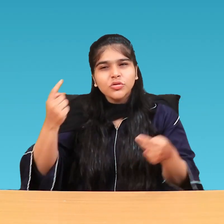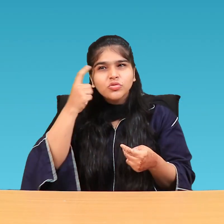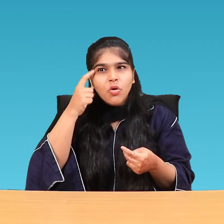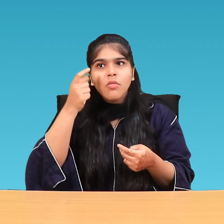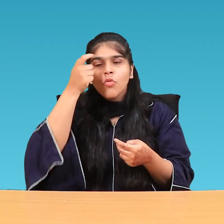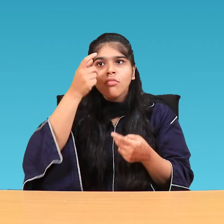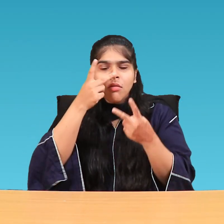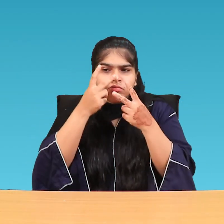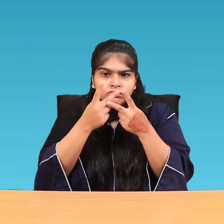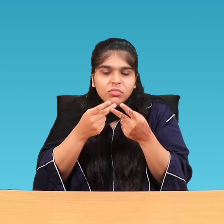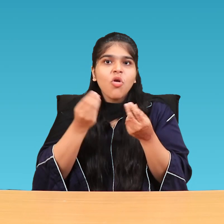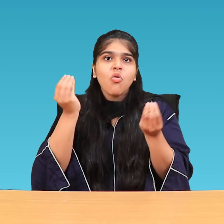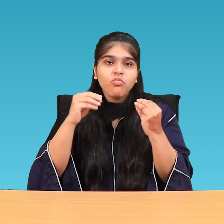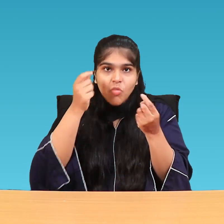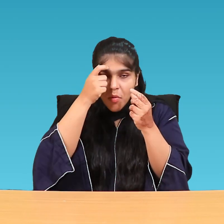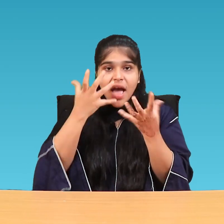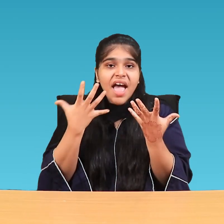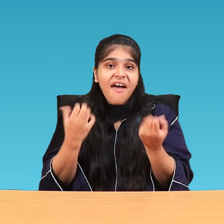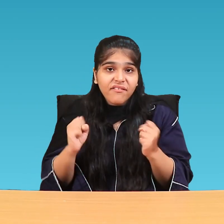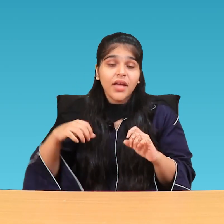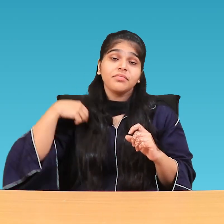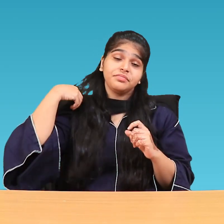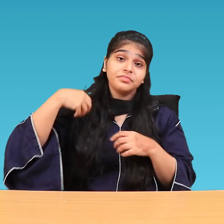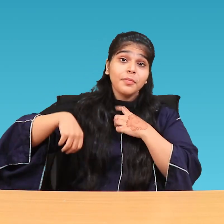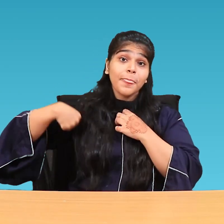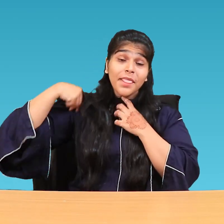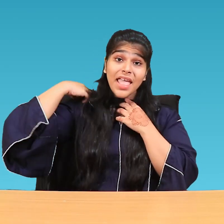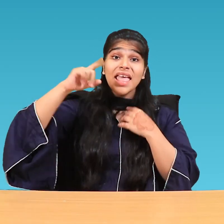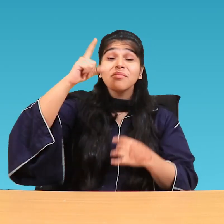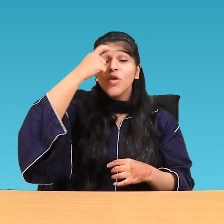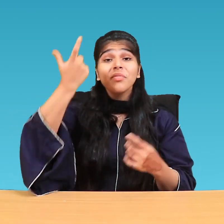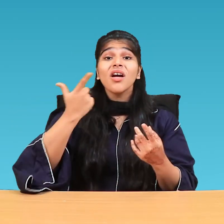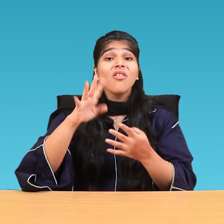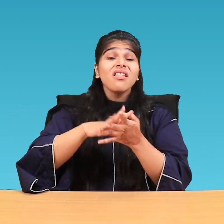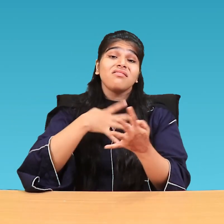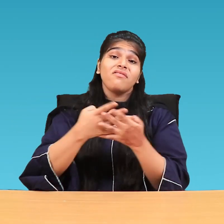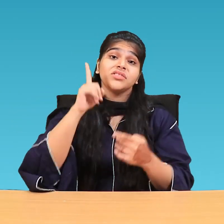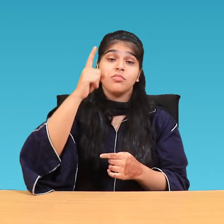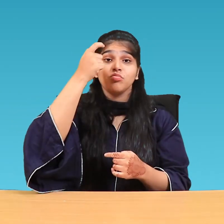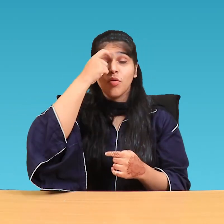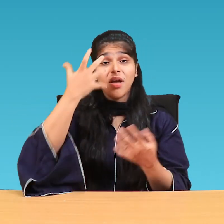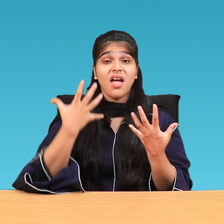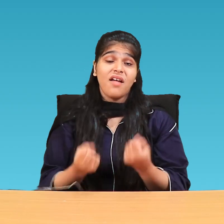आने लगती हैं, जिसमें से एक प्रॉब्लम ऑब्वियसली लैंग्वेज की है। ऐसा कि क्योंकि जो